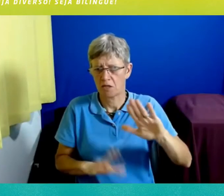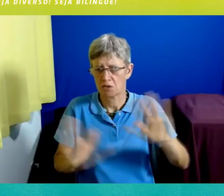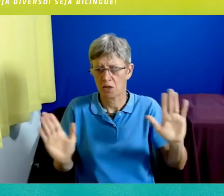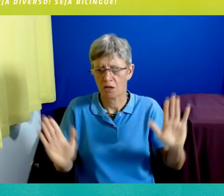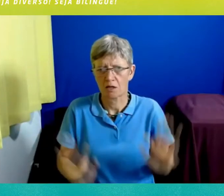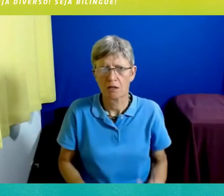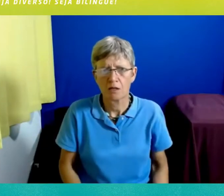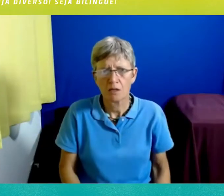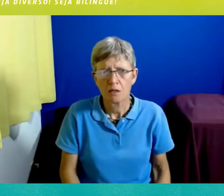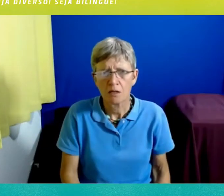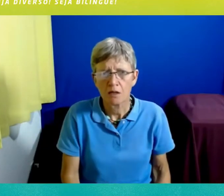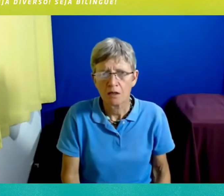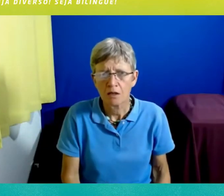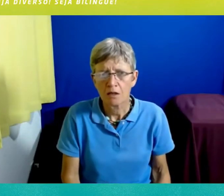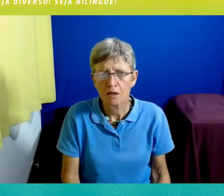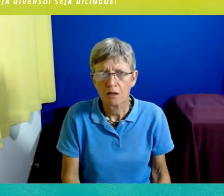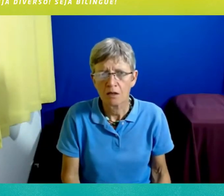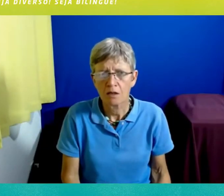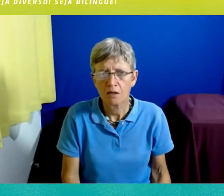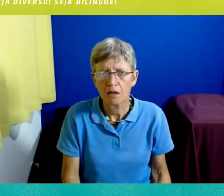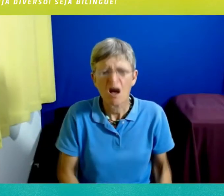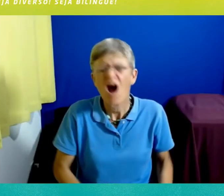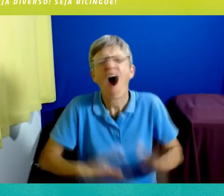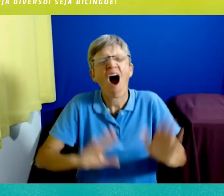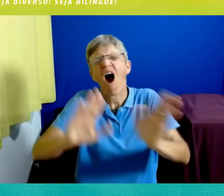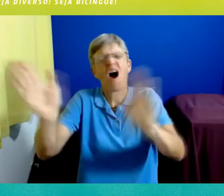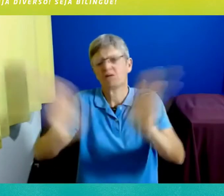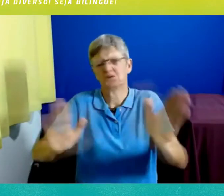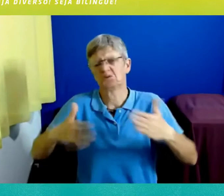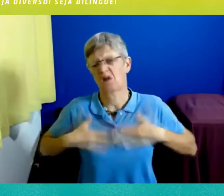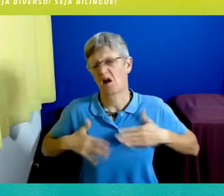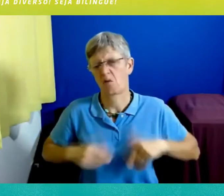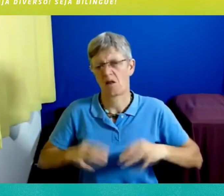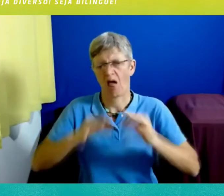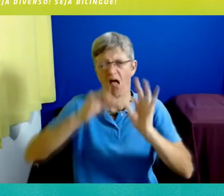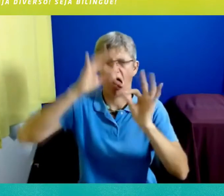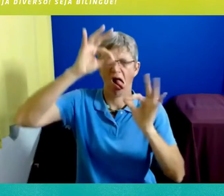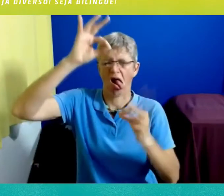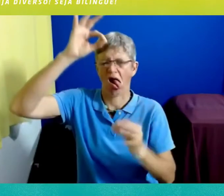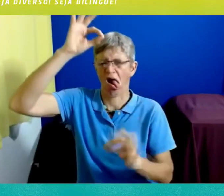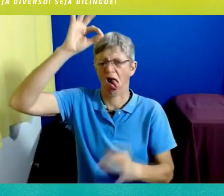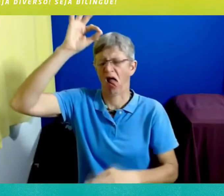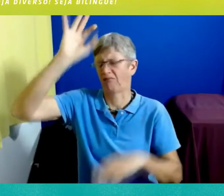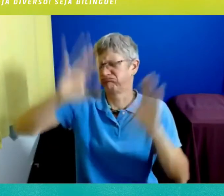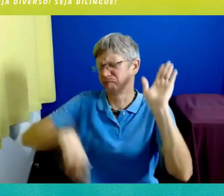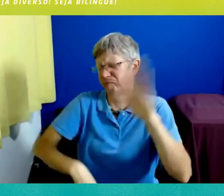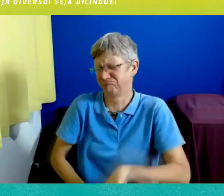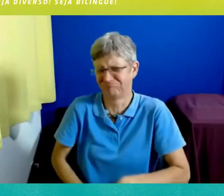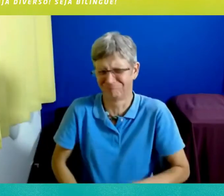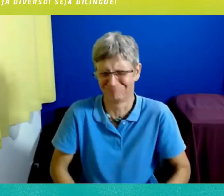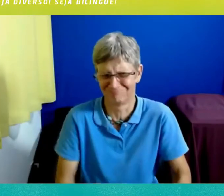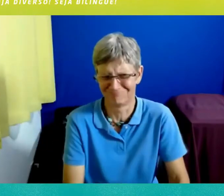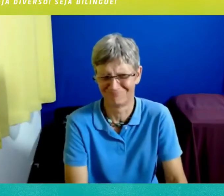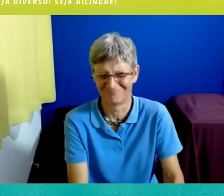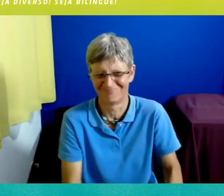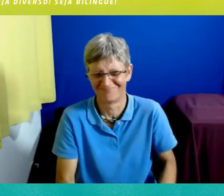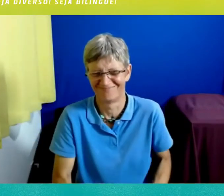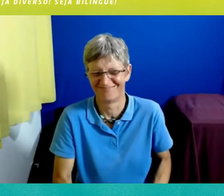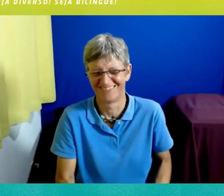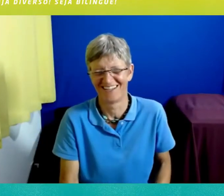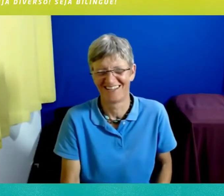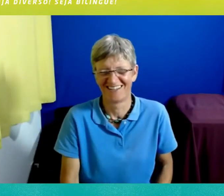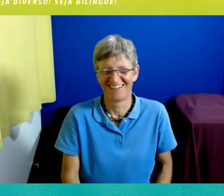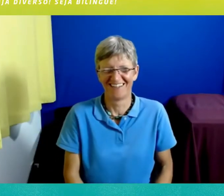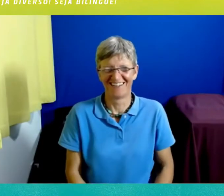terminou. É que a professora Weixa não terminou os slides, parou no 13. Não tem problema? Ok. Tá